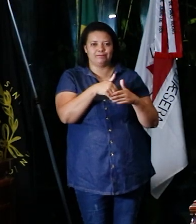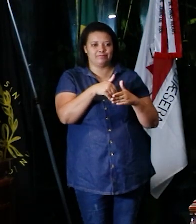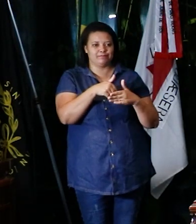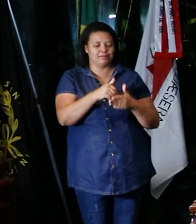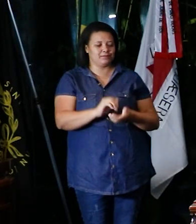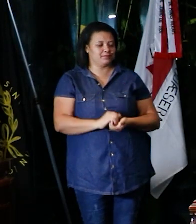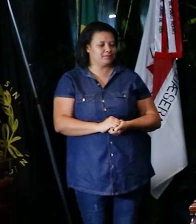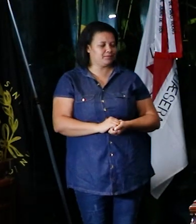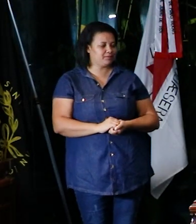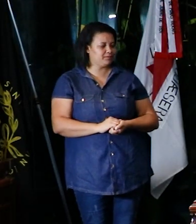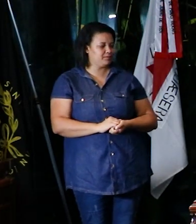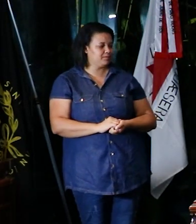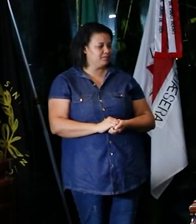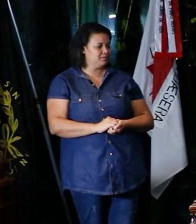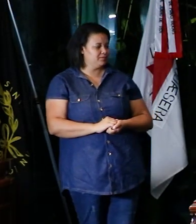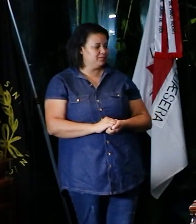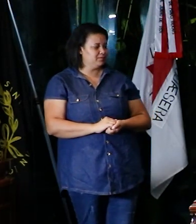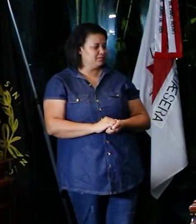aqui?